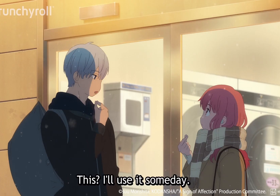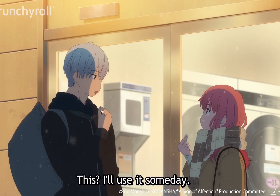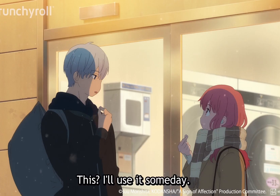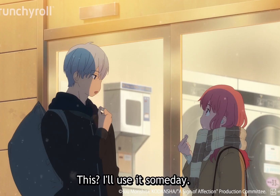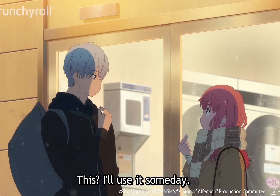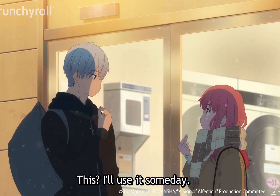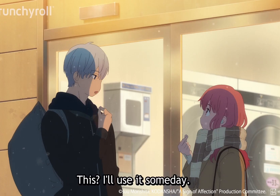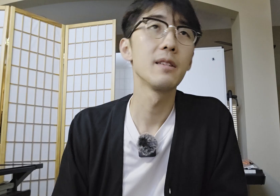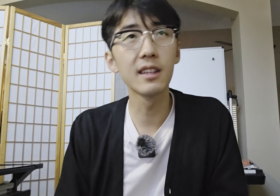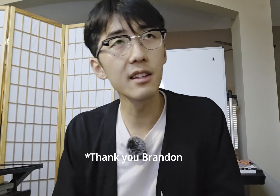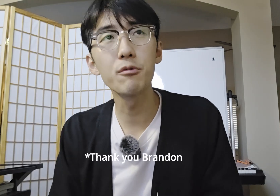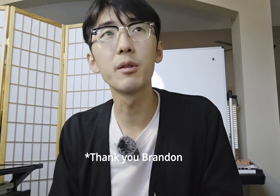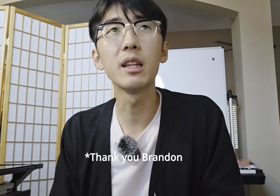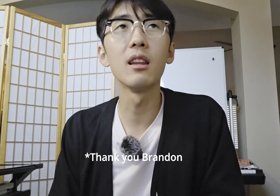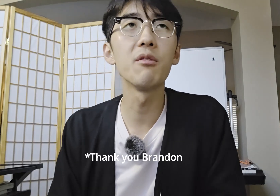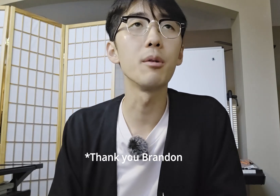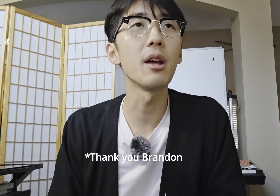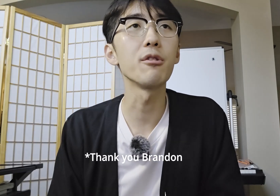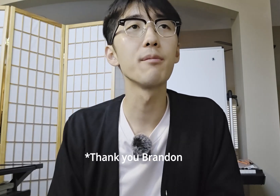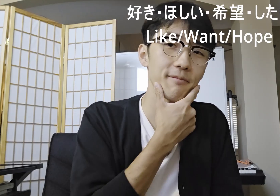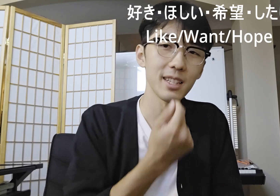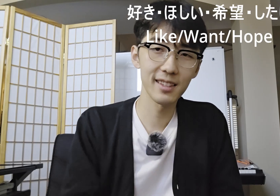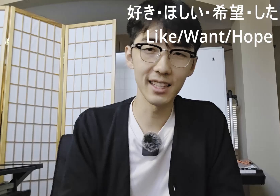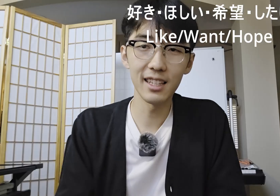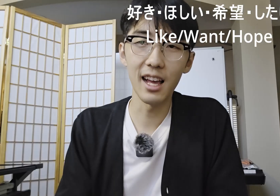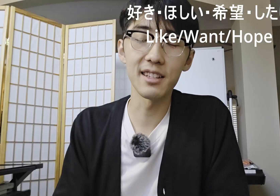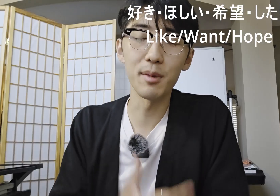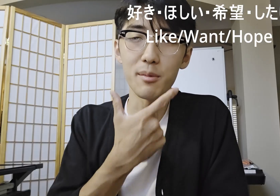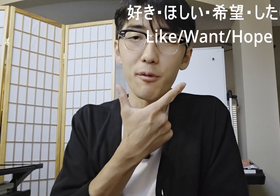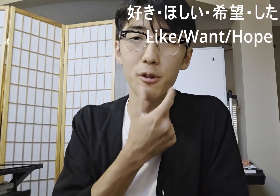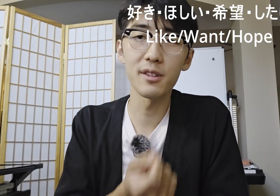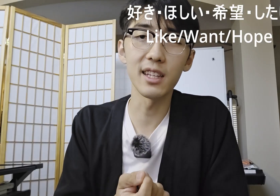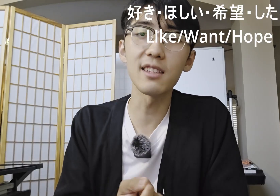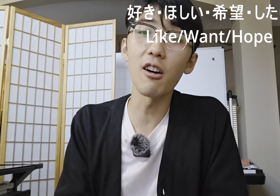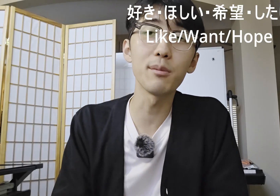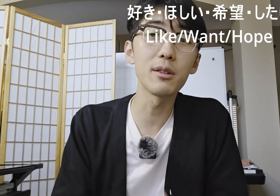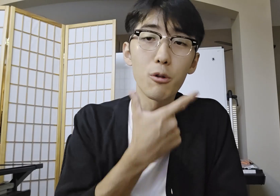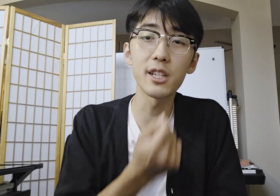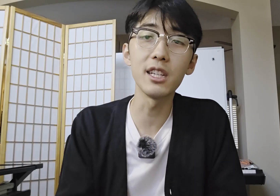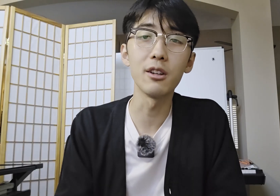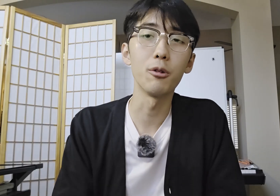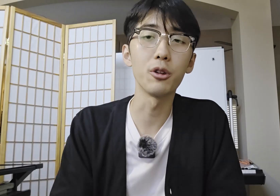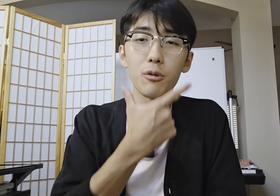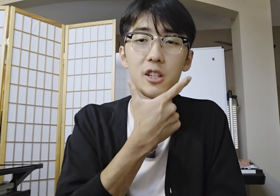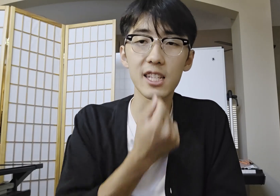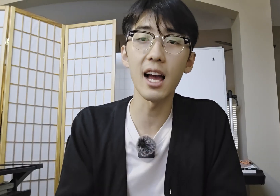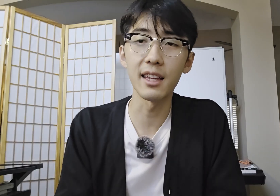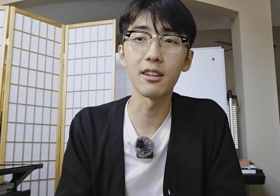こうか。 Ski doesn't really mean love, but whatever. Ski, as I mentioned before, ski. This also means hoshi, or you want shitai, or